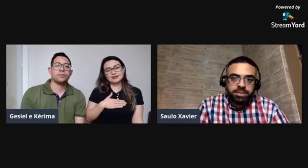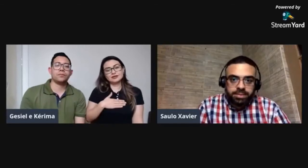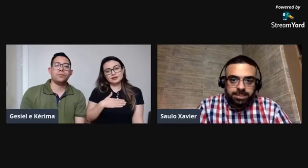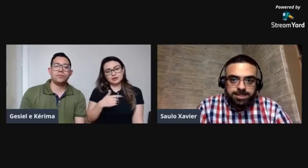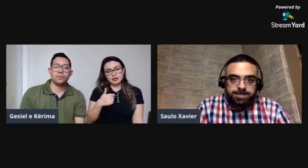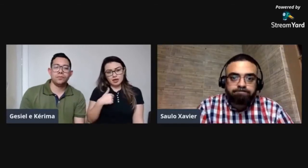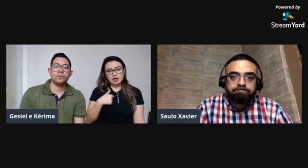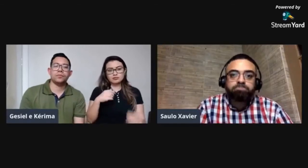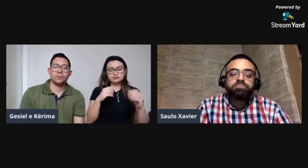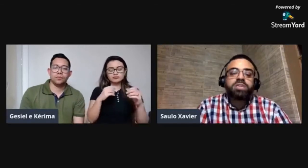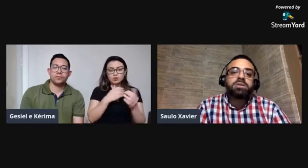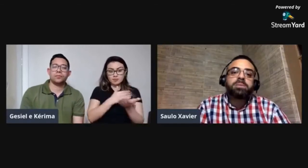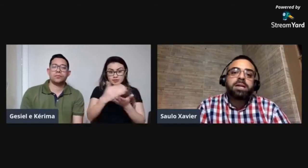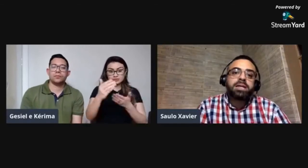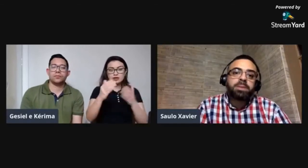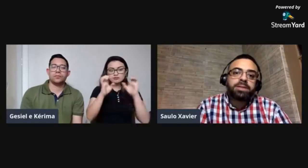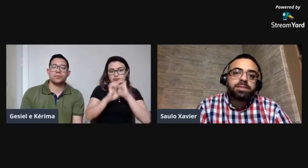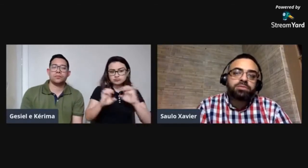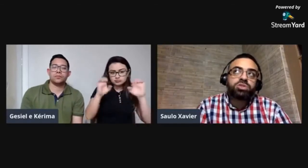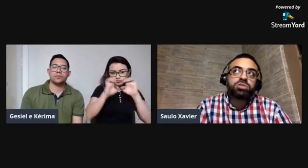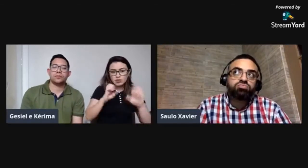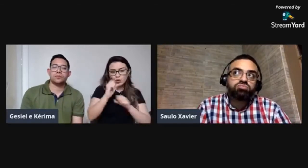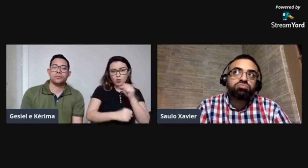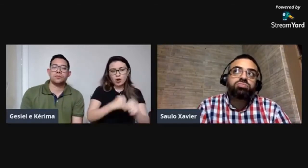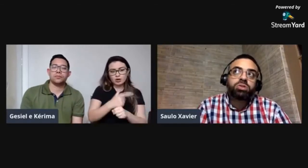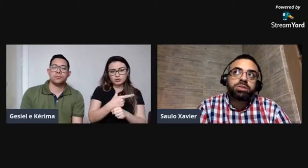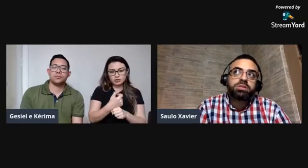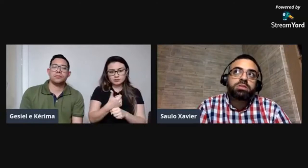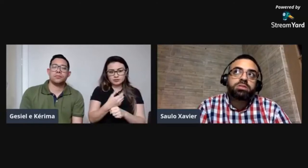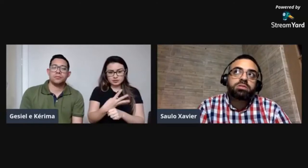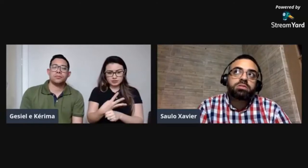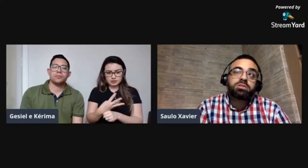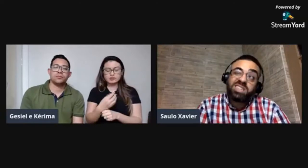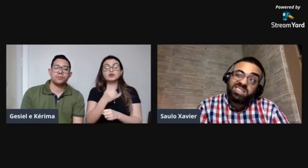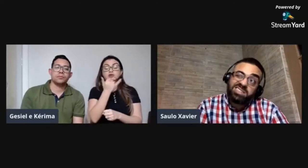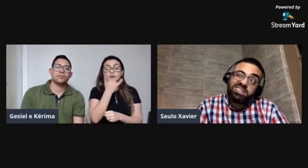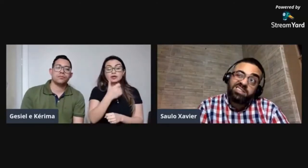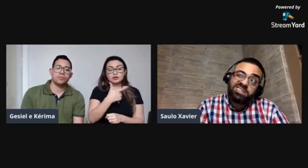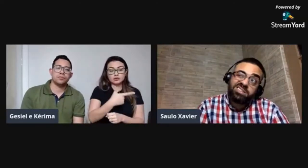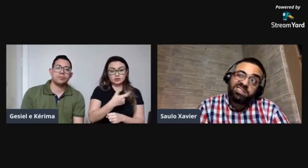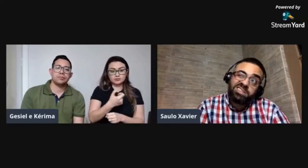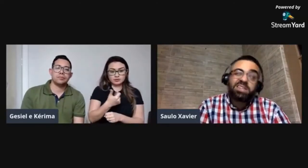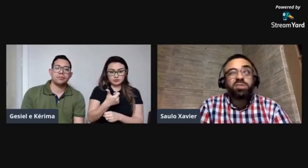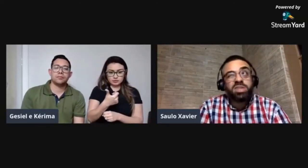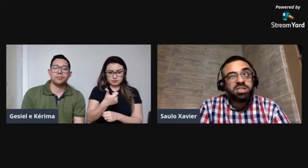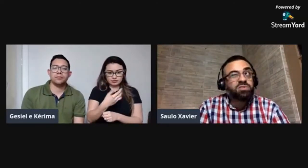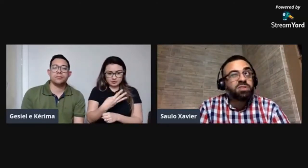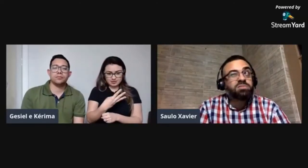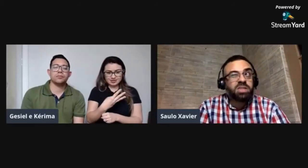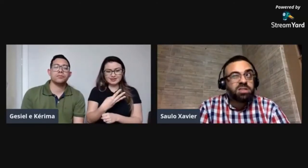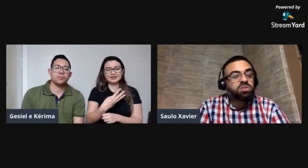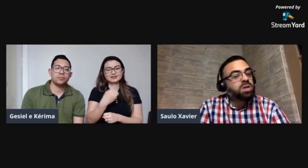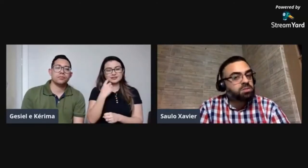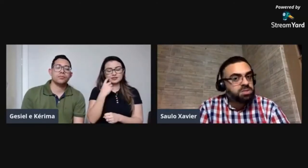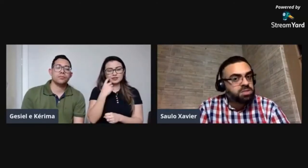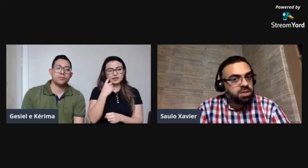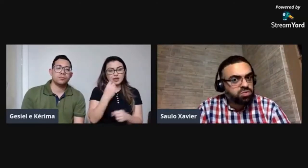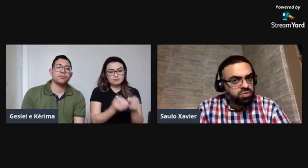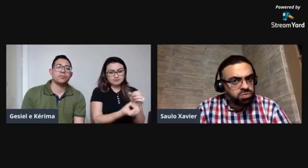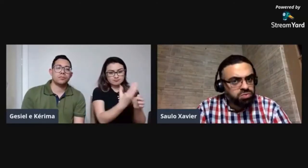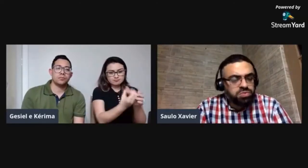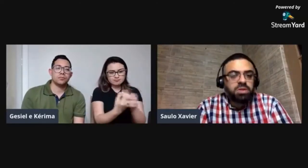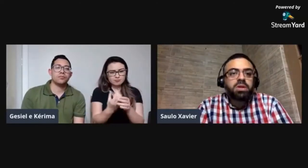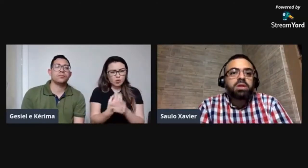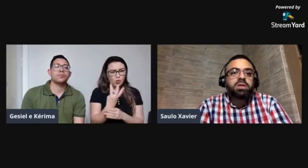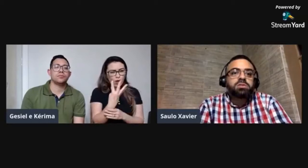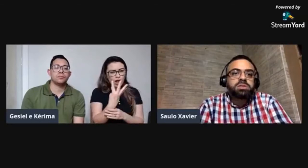desde 2013. Eu trabalhei na plantação de 1, 2, 3. Até eu viajar foram 3 ou 4 ministérios